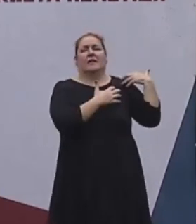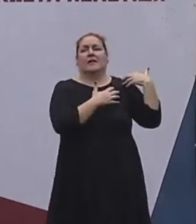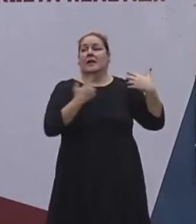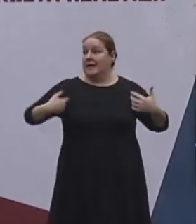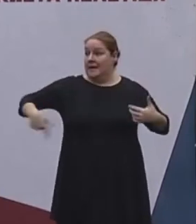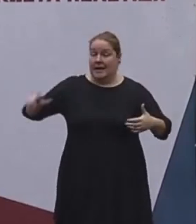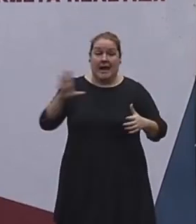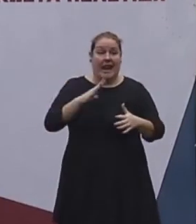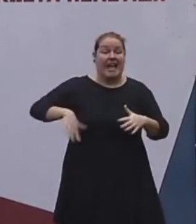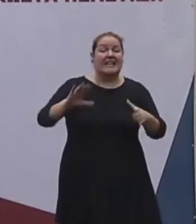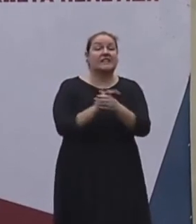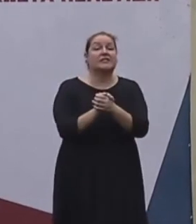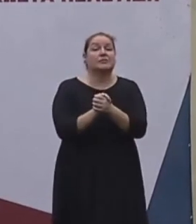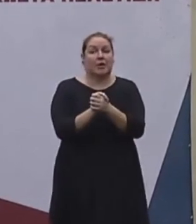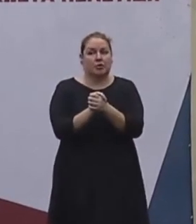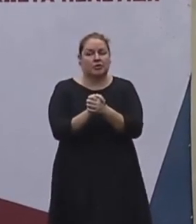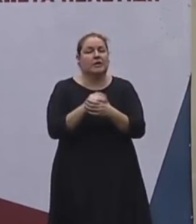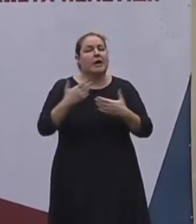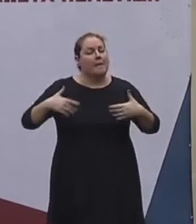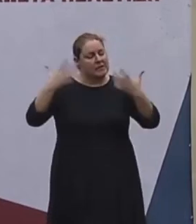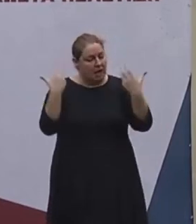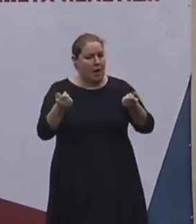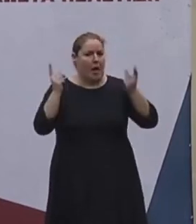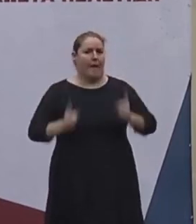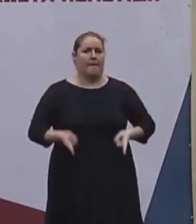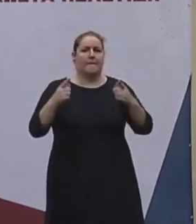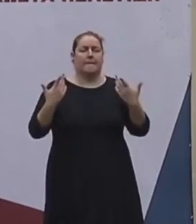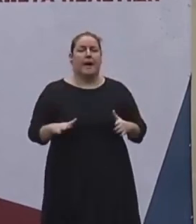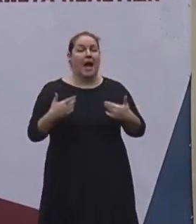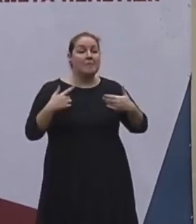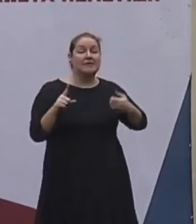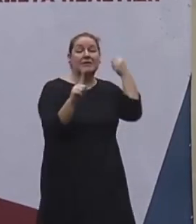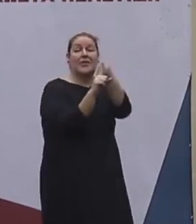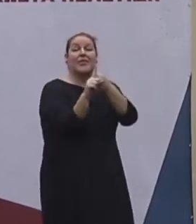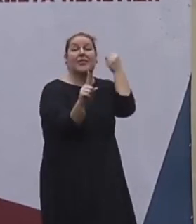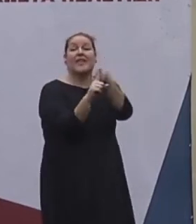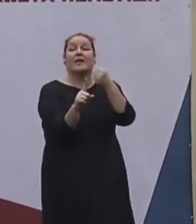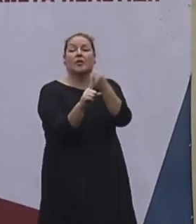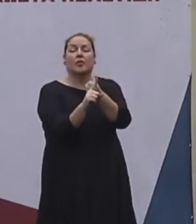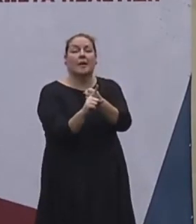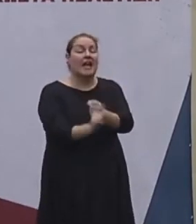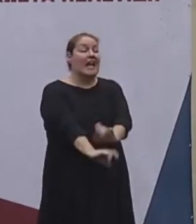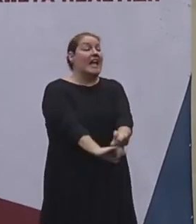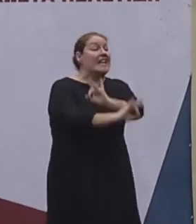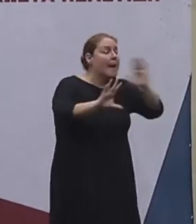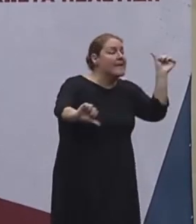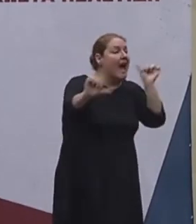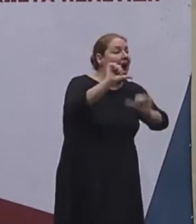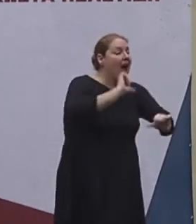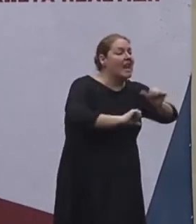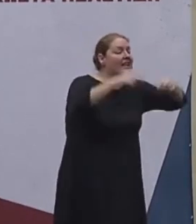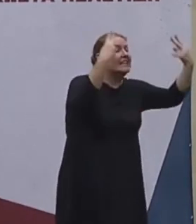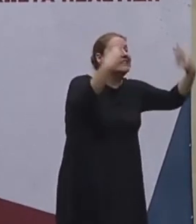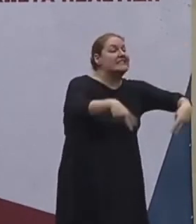της Λαϊκής Εισπύρωσης, έχει λάβει αποφάσεις με τις οποίες διεκδικεί καμιά αλλαγή των συνόρων και